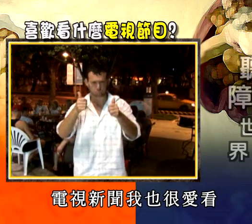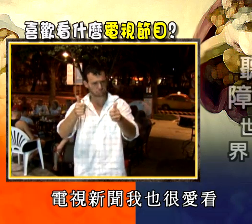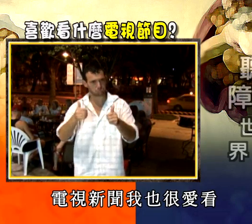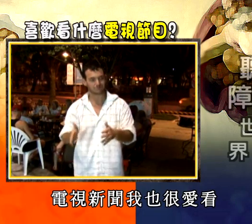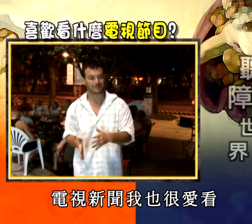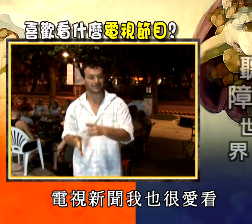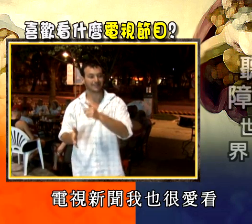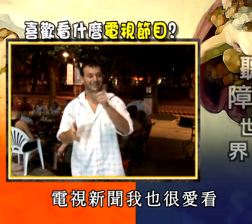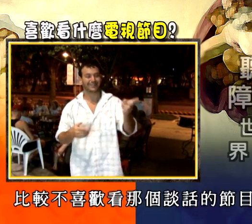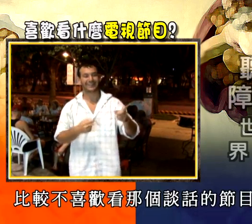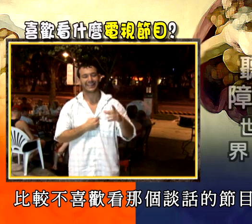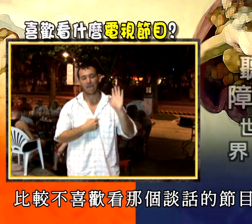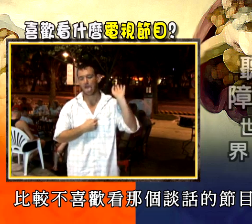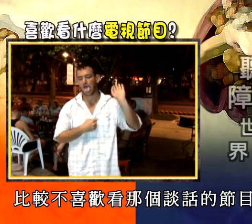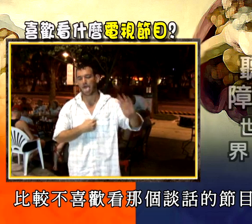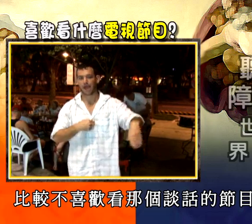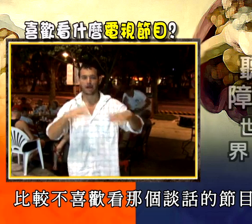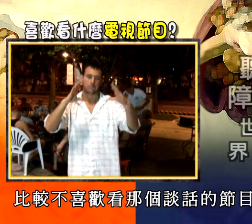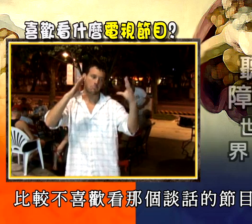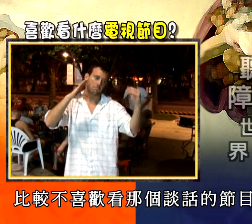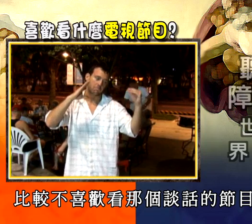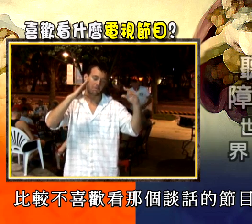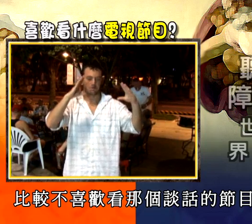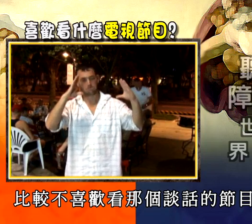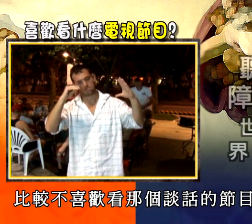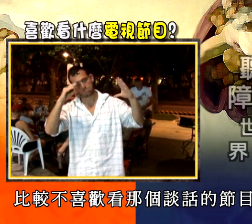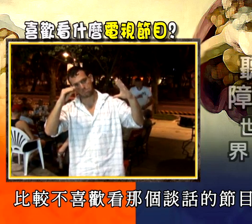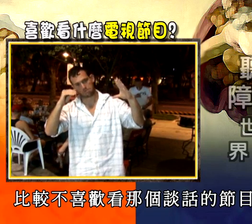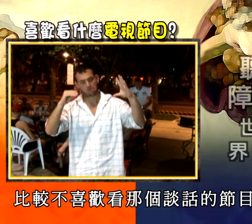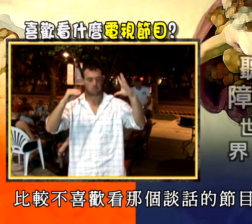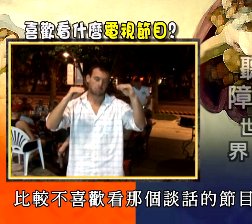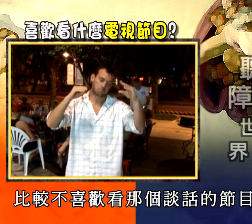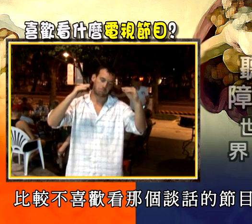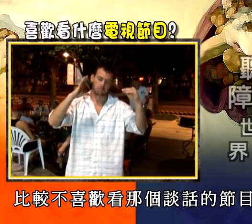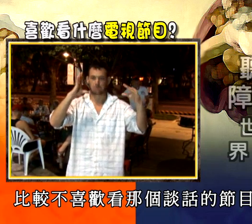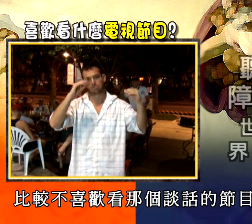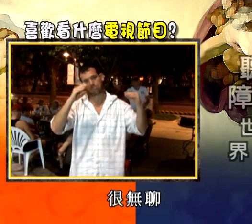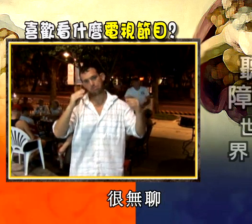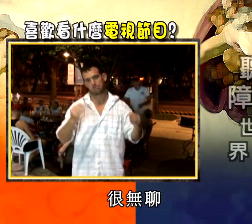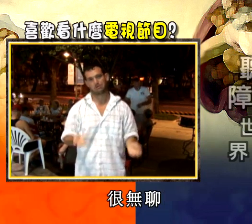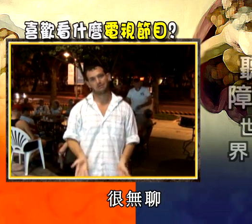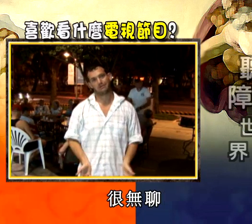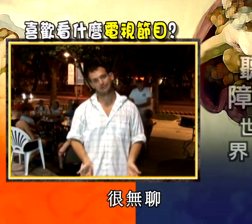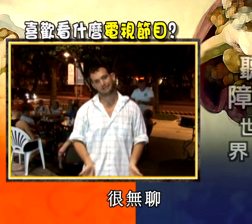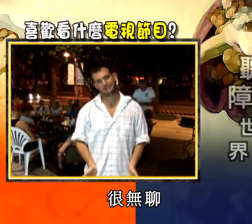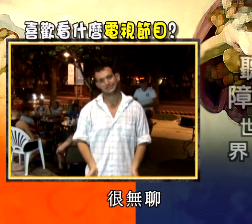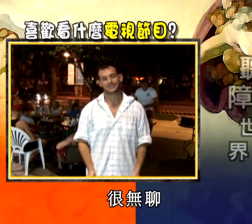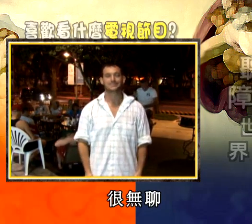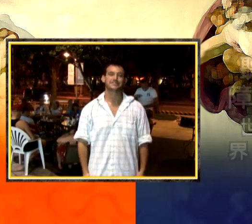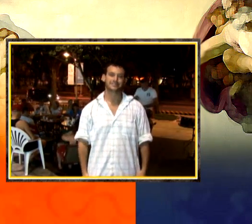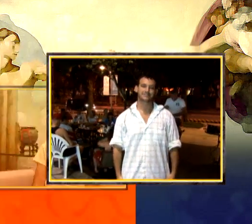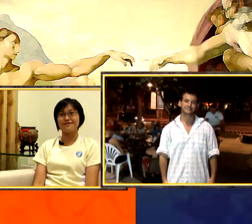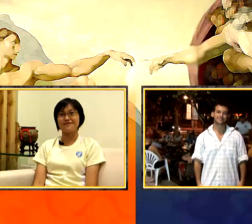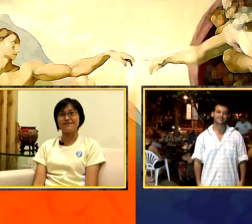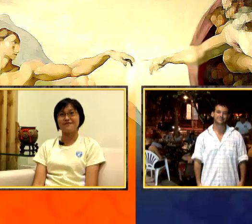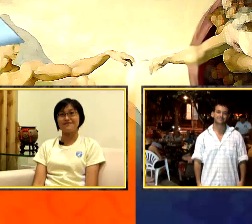看，比较不喜欢看那个谈话的节目，哦，很无聊。